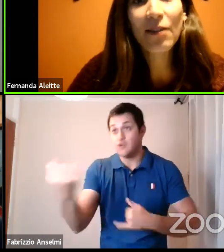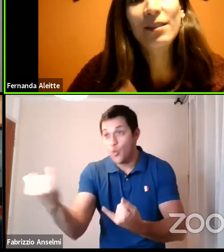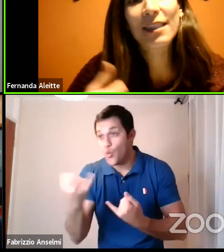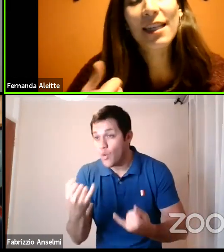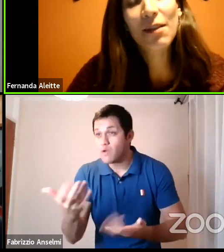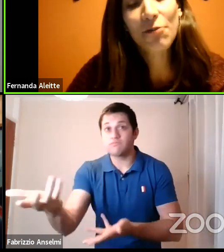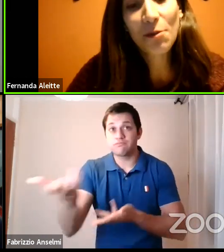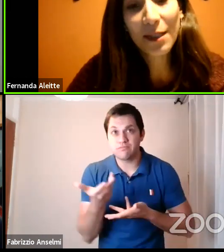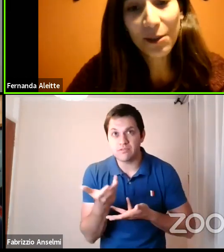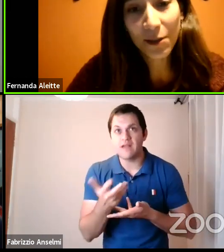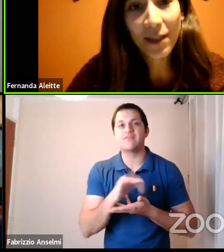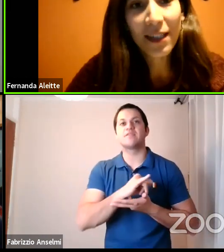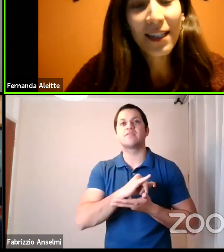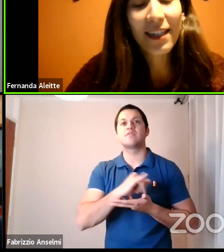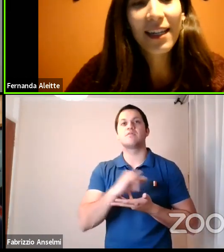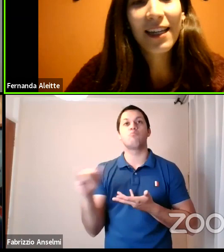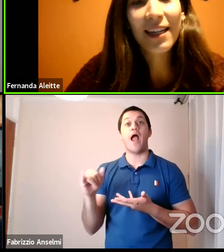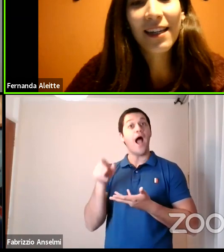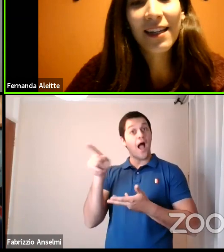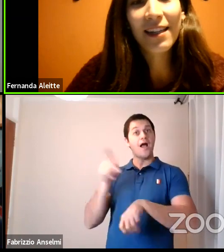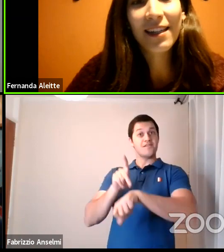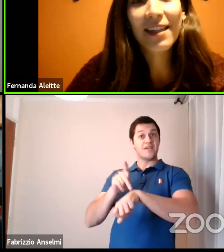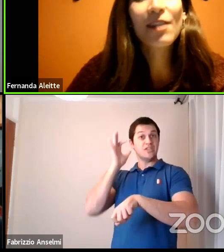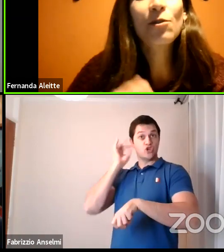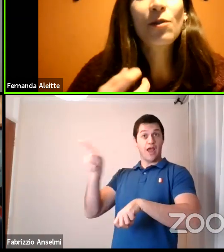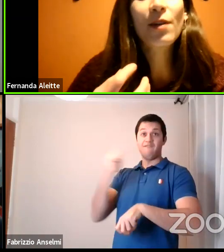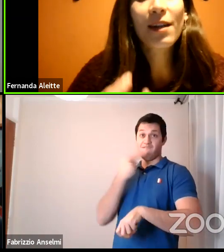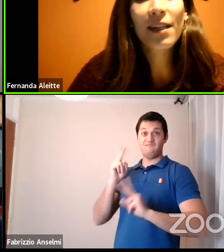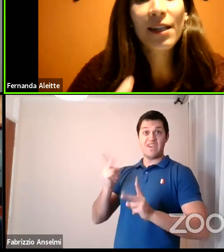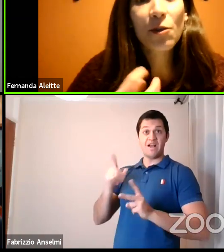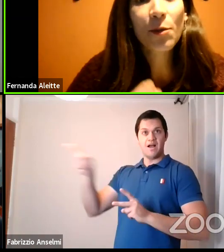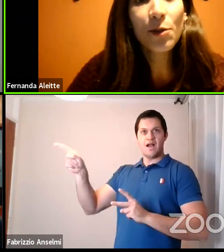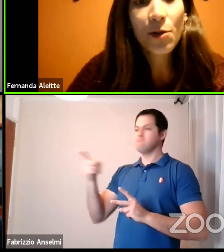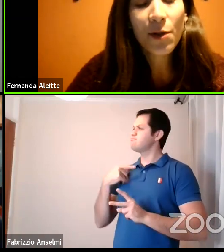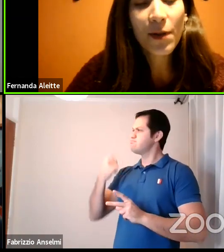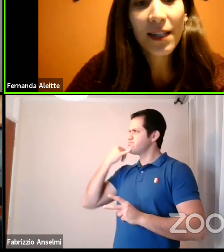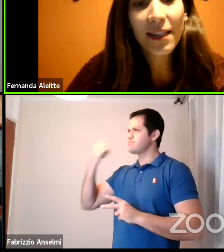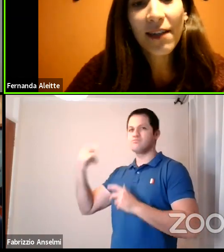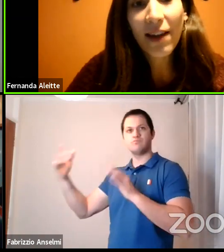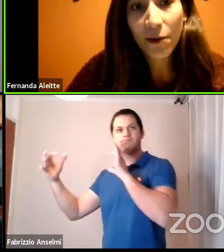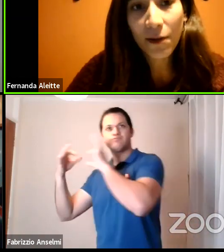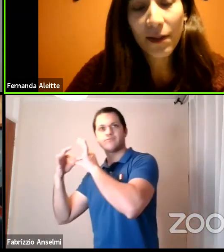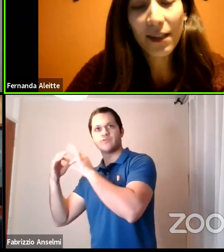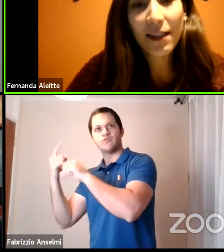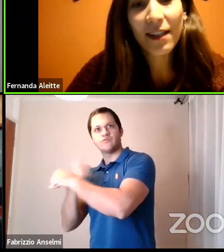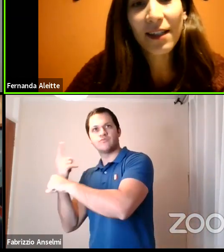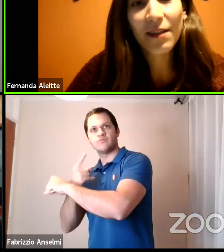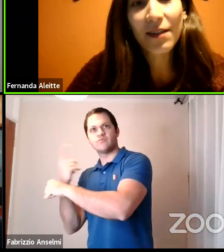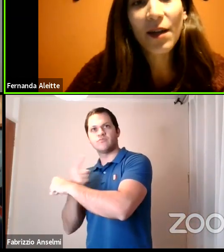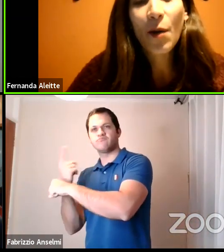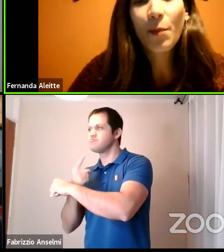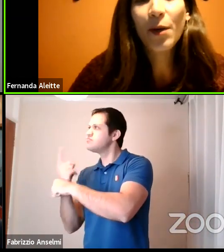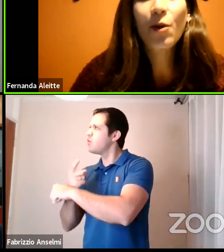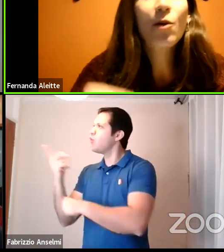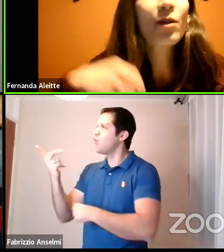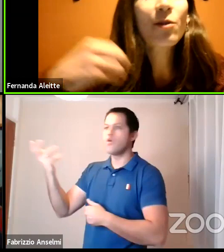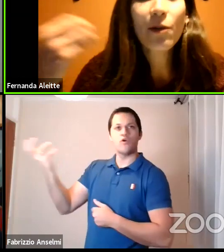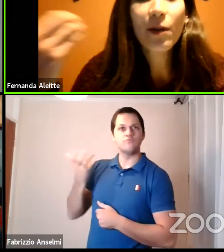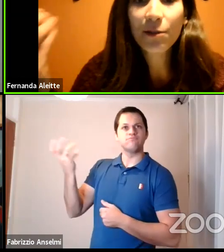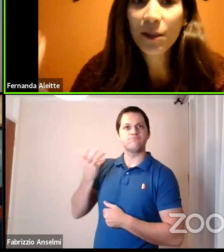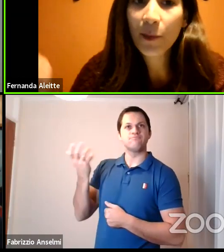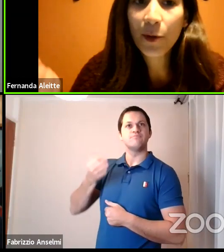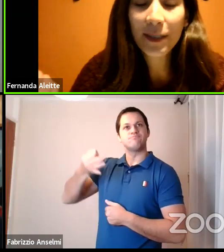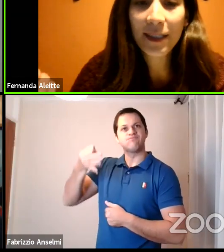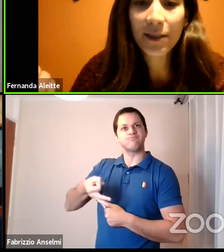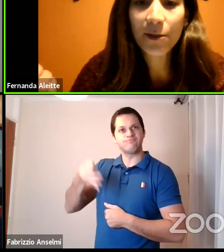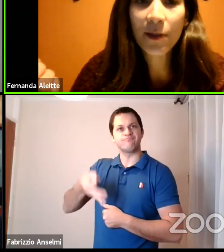directamente y constatar la información. Y eso enriqueció mucho el trabajo, pero no en todos